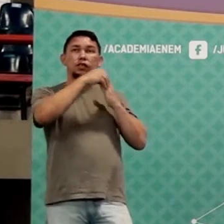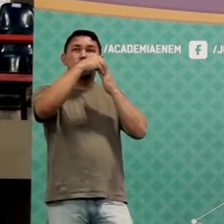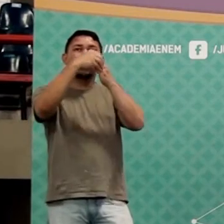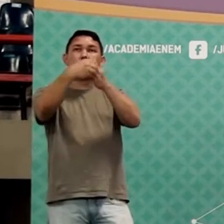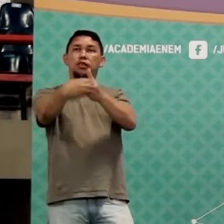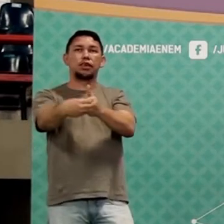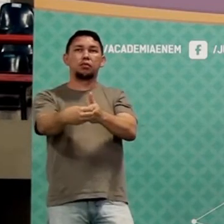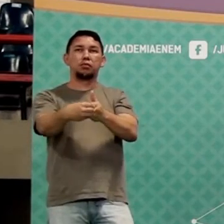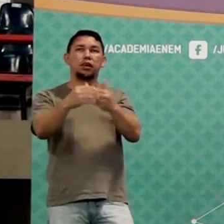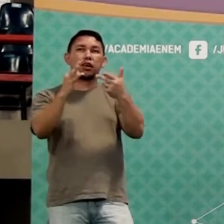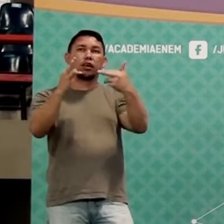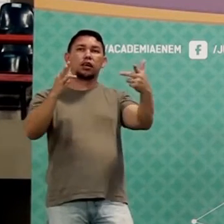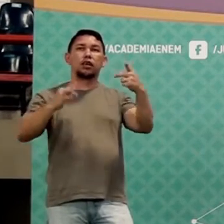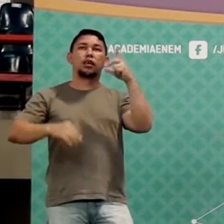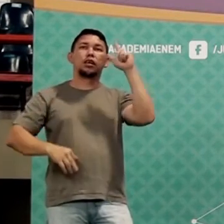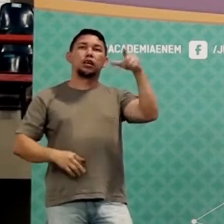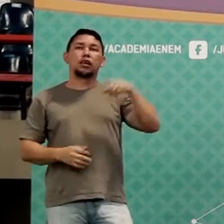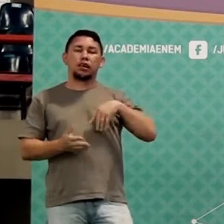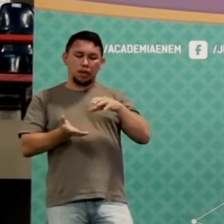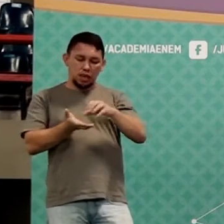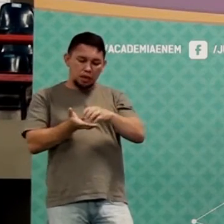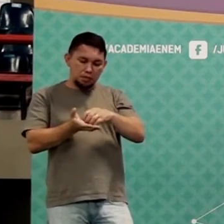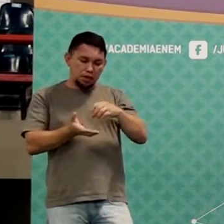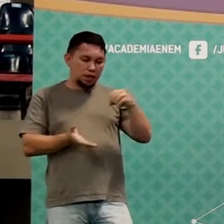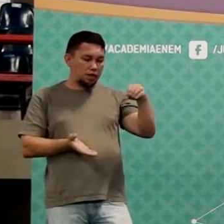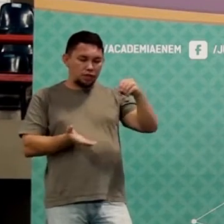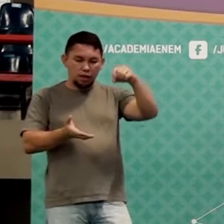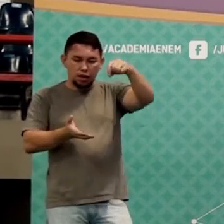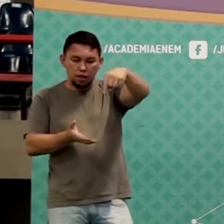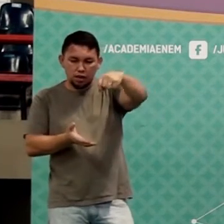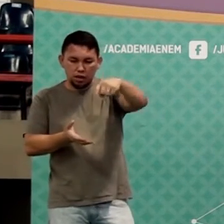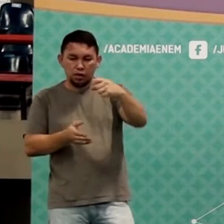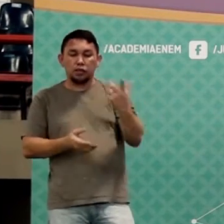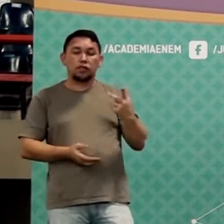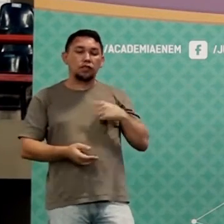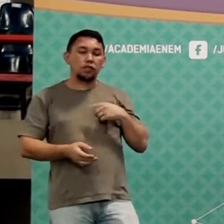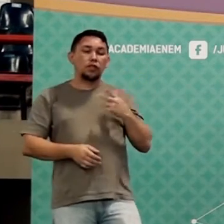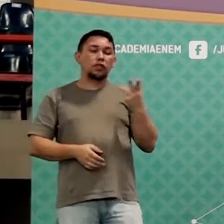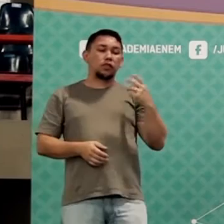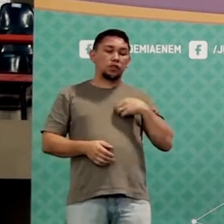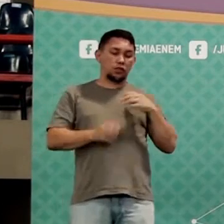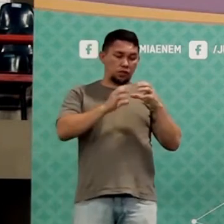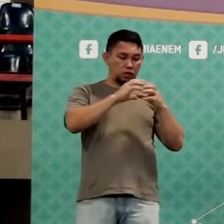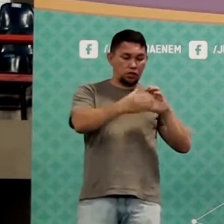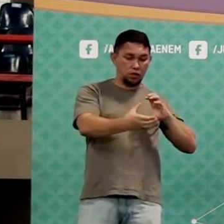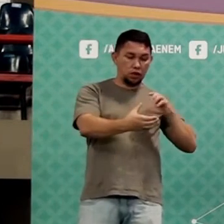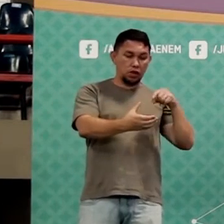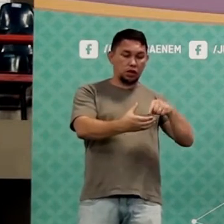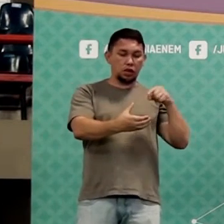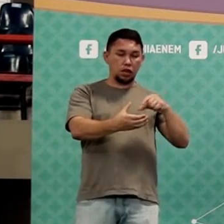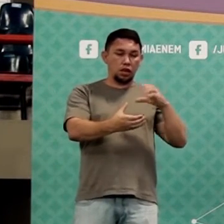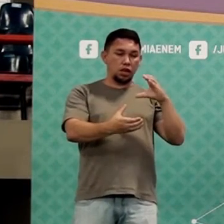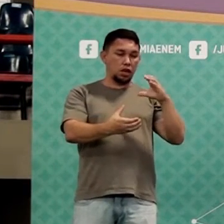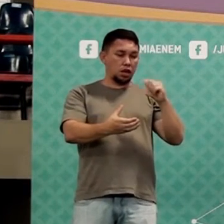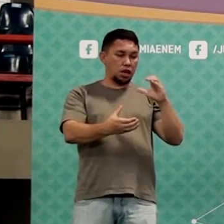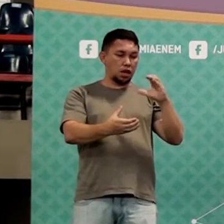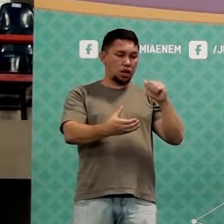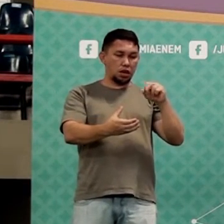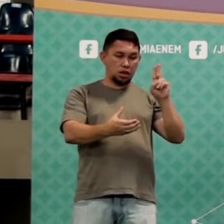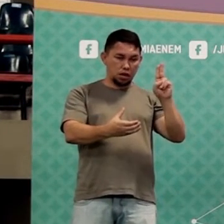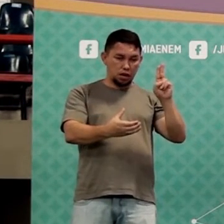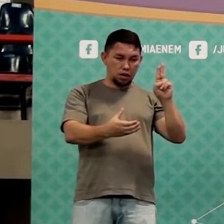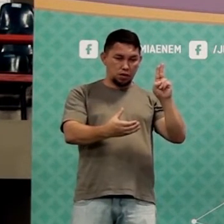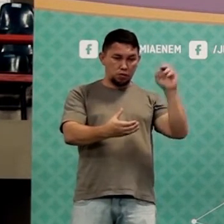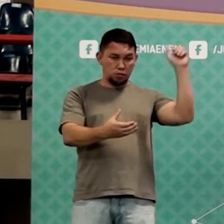para levar o quê? A semente, mas. E cacau, que se não ressecar a semente, se